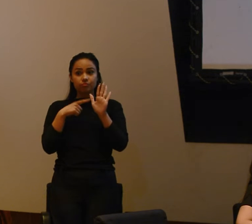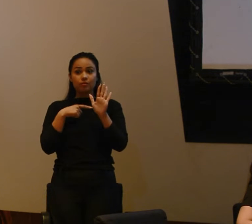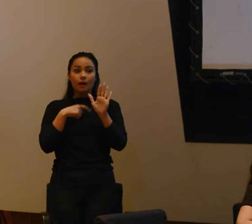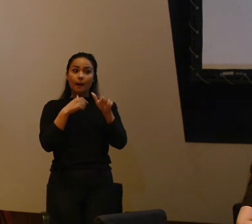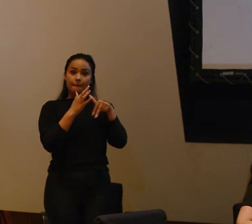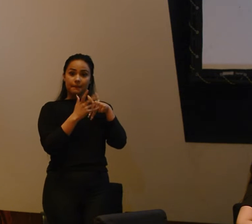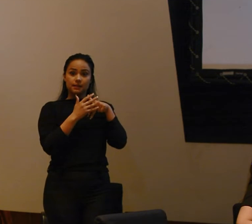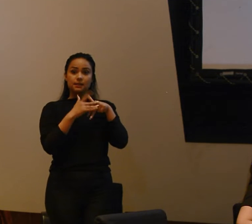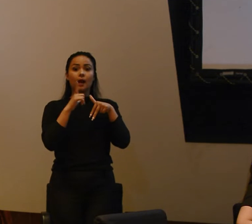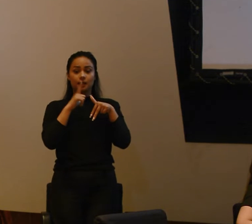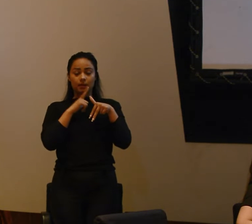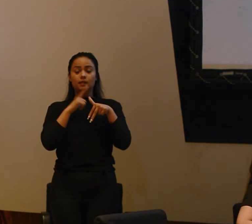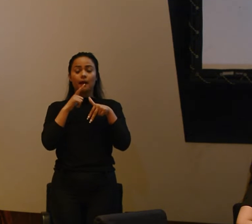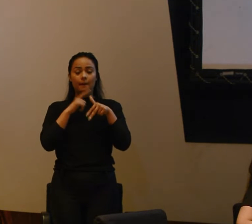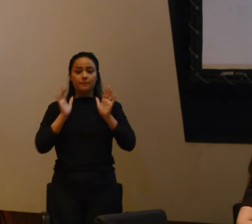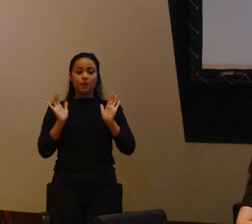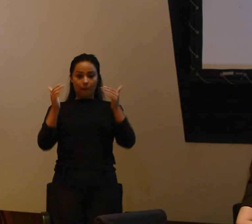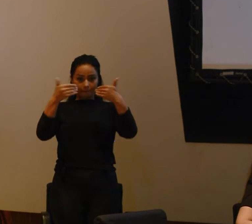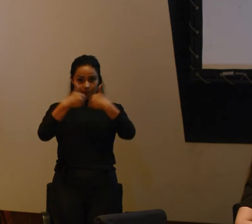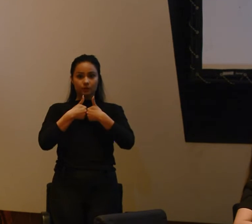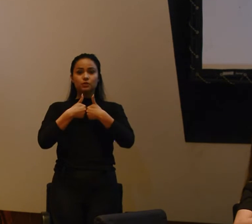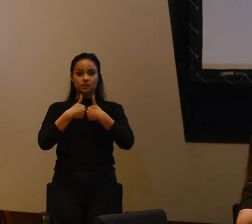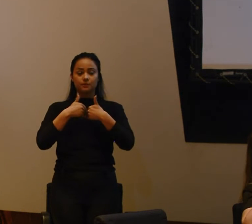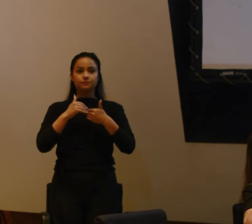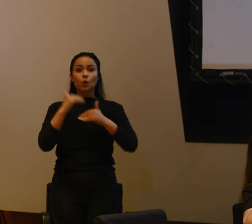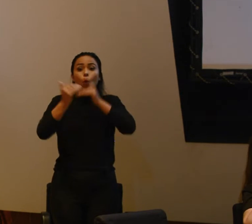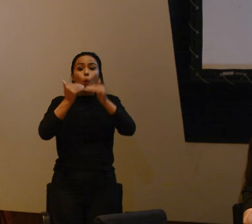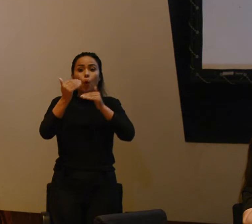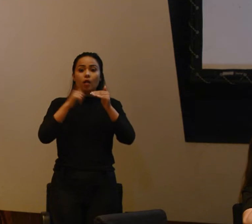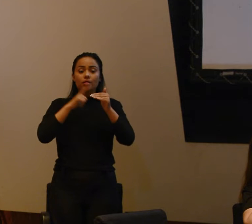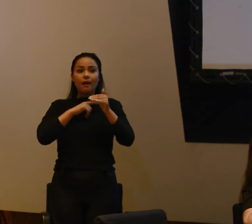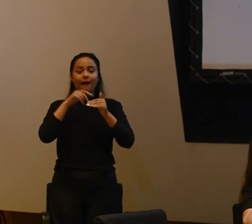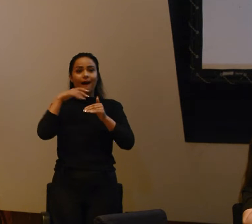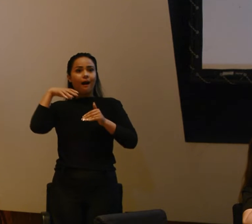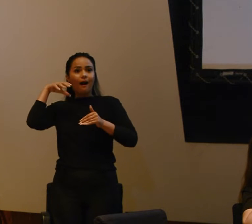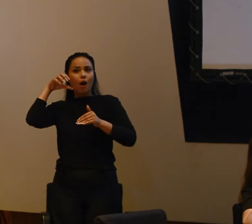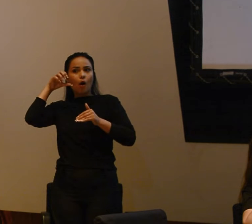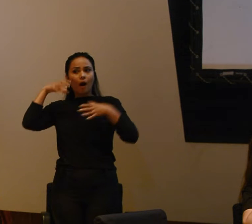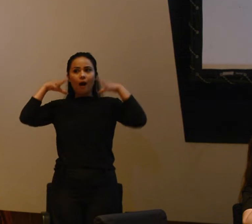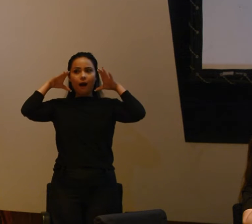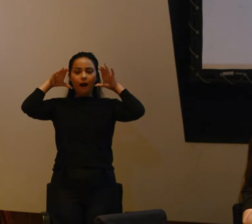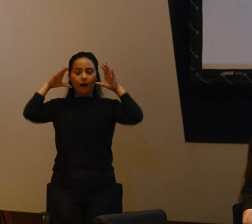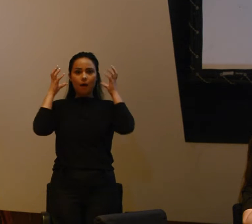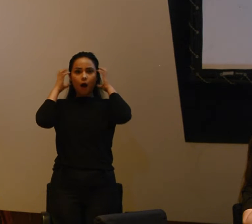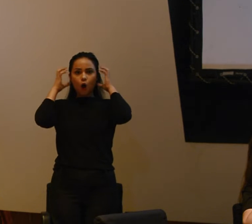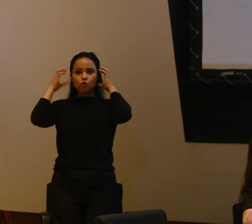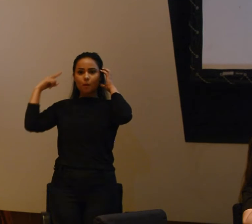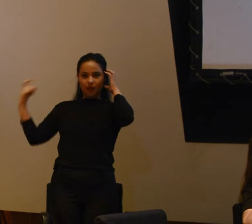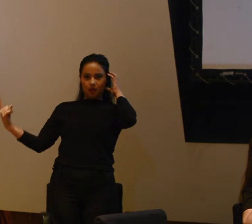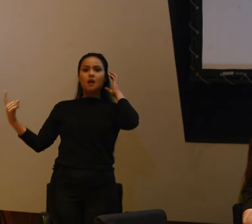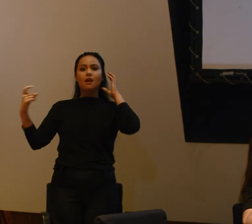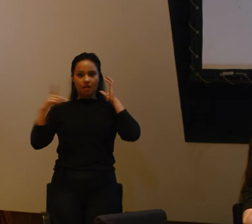paciente ele pode ter aí o transtorno do espectro autista. Quando vamos para a audiometria, acaba que aquele paciente eu não